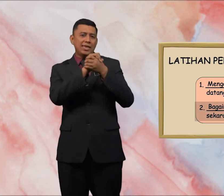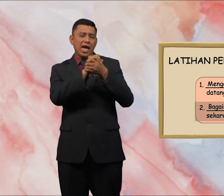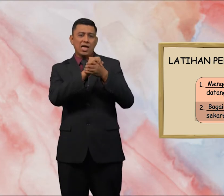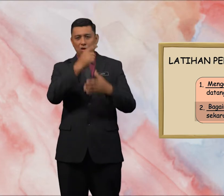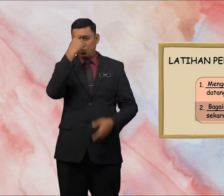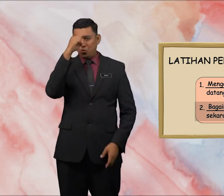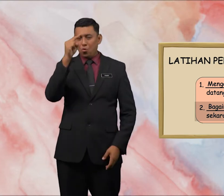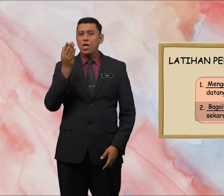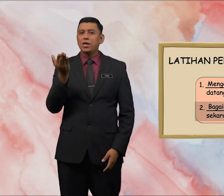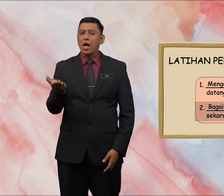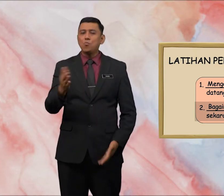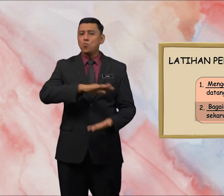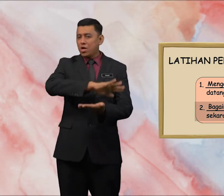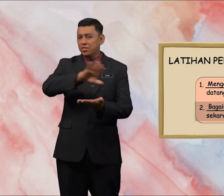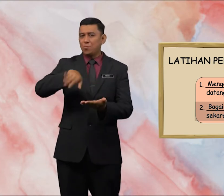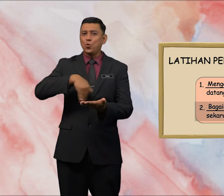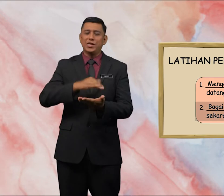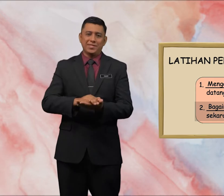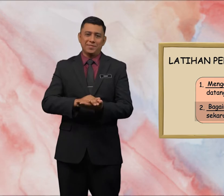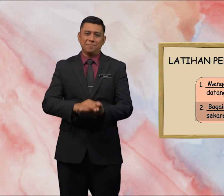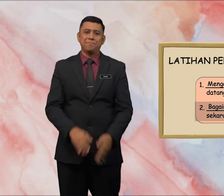Tahniah untuk kamu semua.